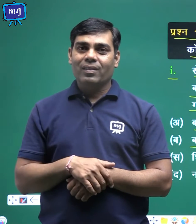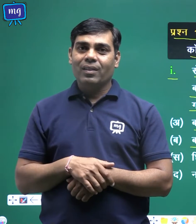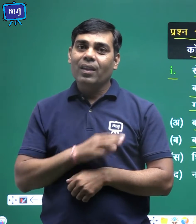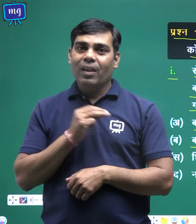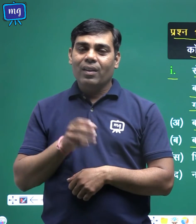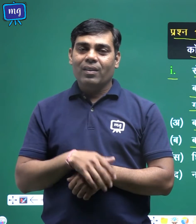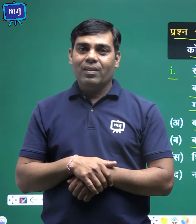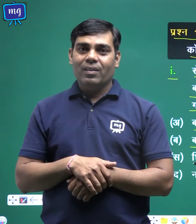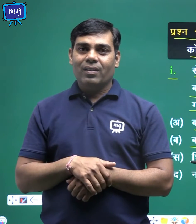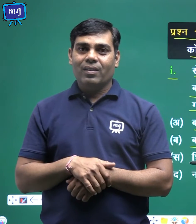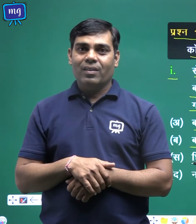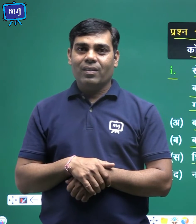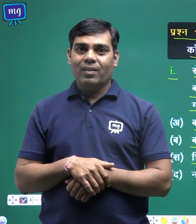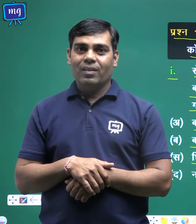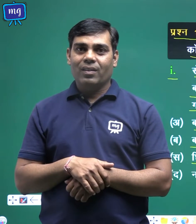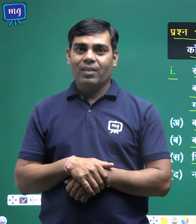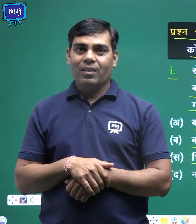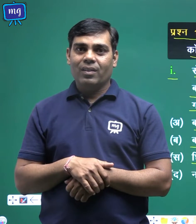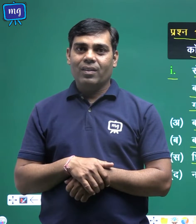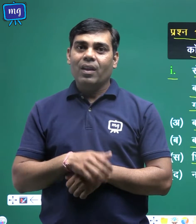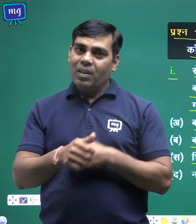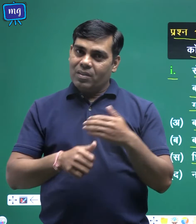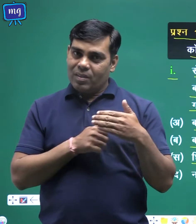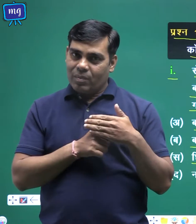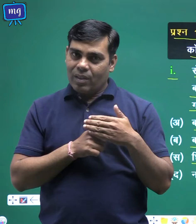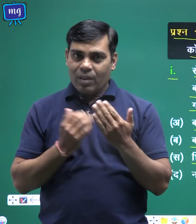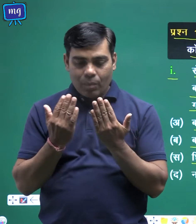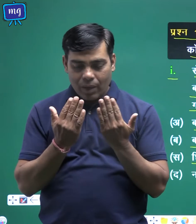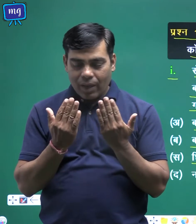या छिपकर पढ़ने लगा